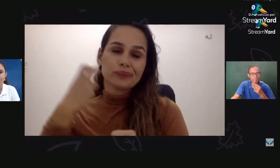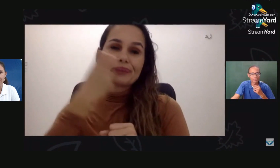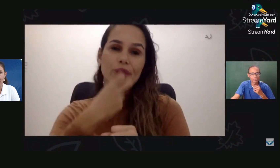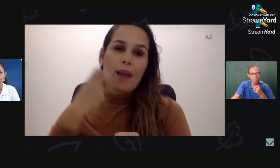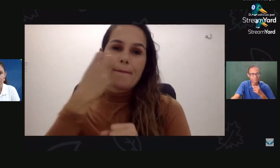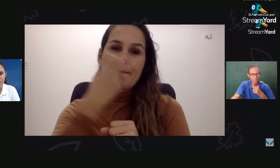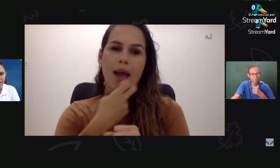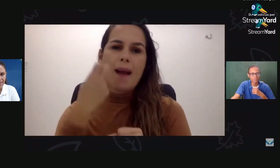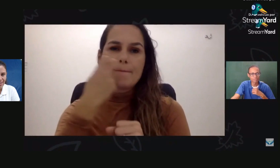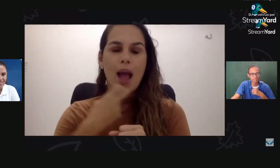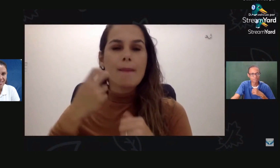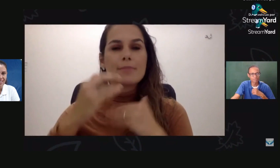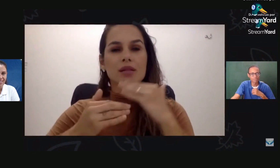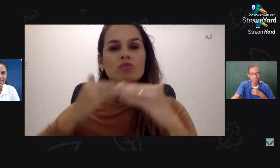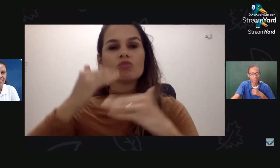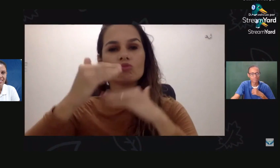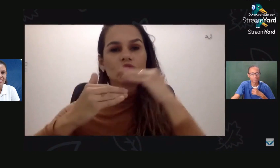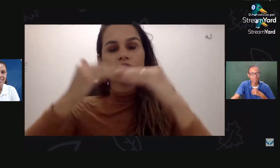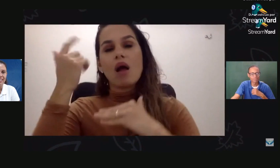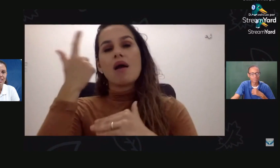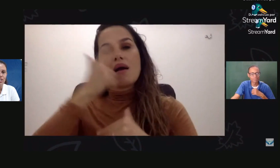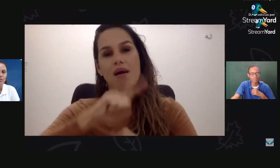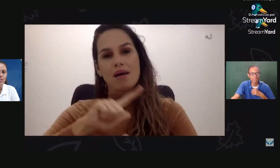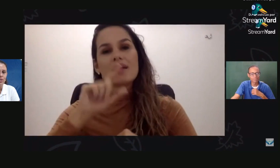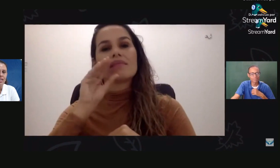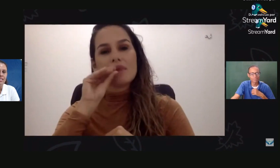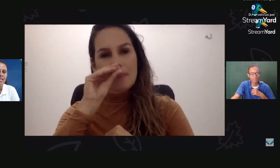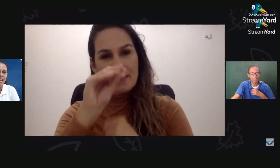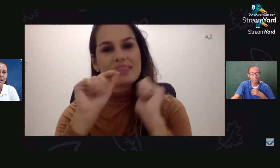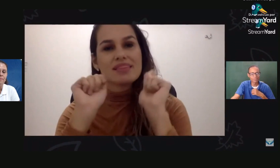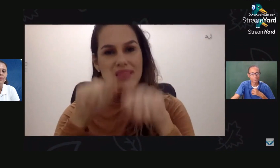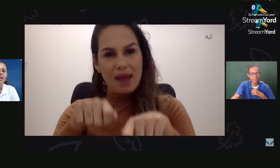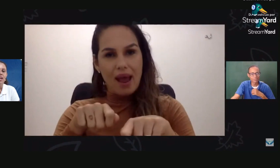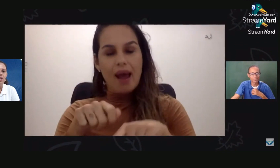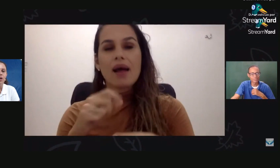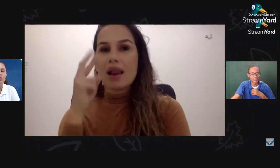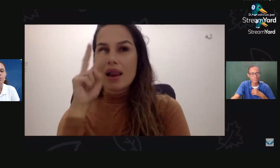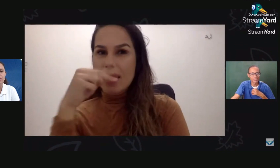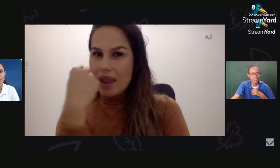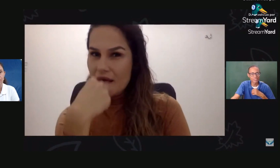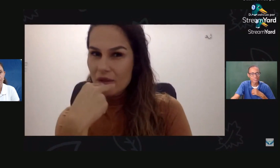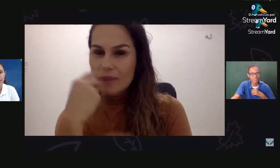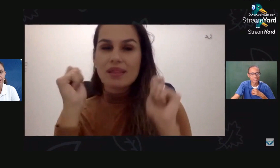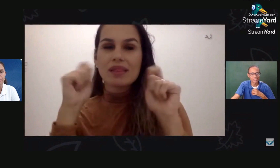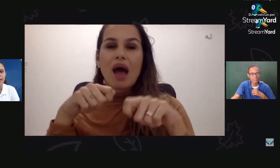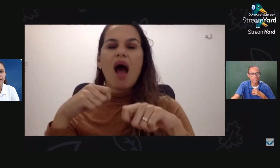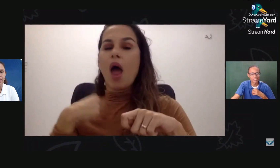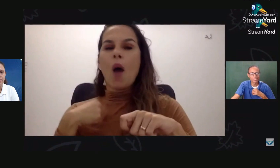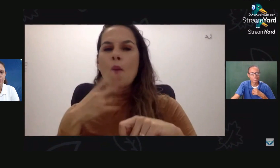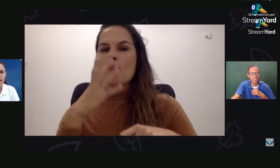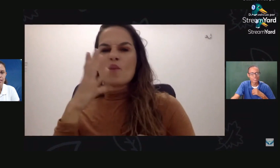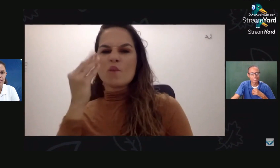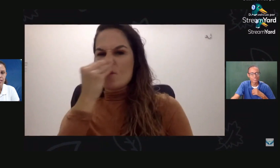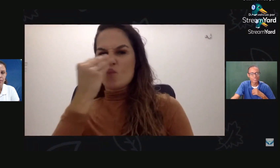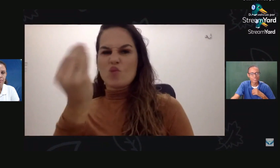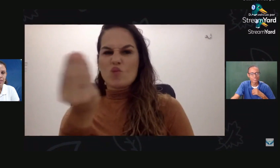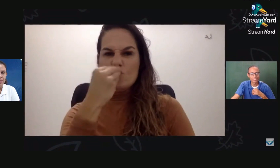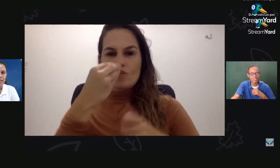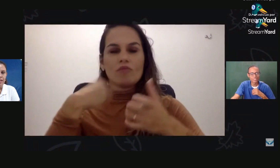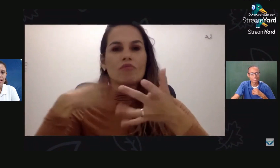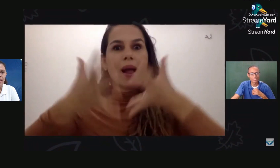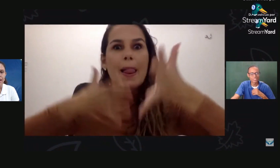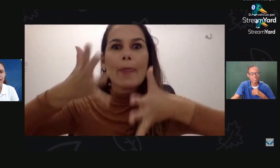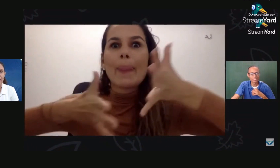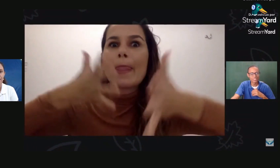E eu, né, sofria nessa tentativa de oralizar. Lógico, eu desenvolvi também, né, essa oralização,